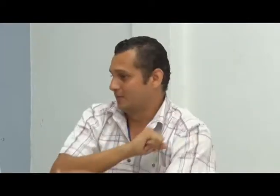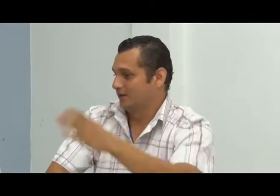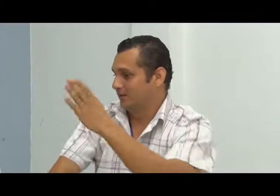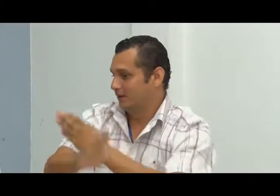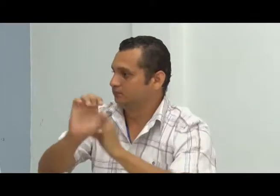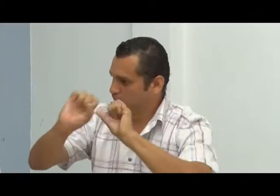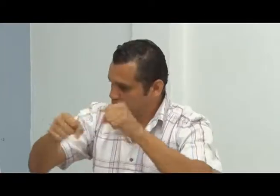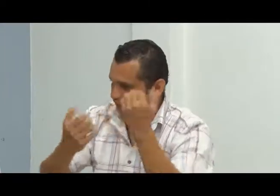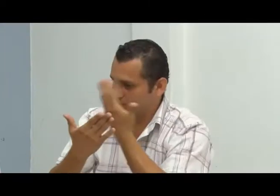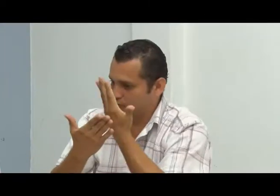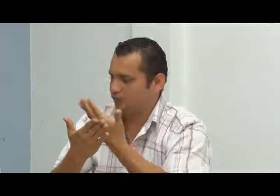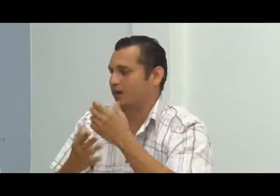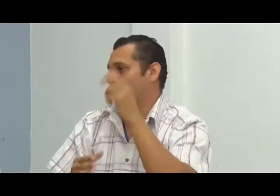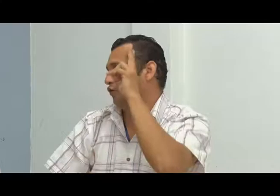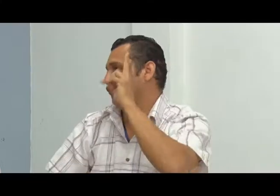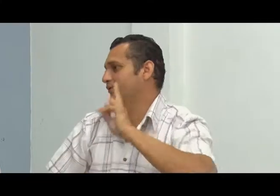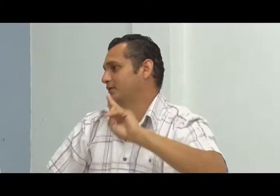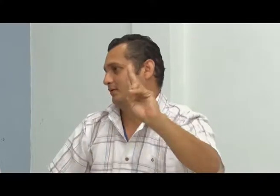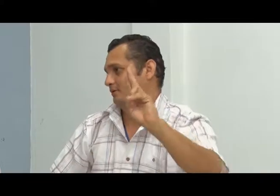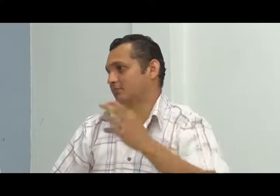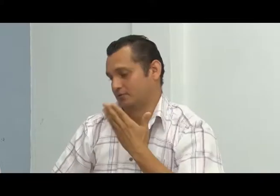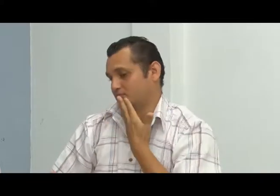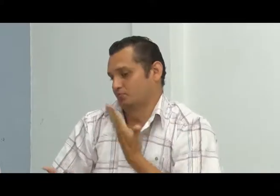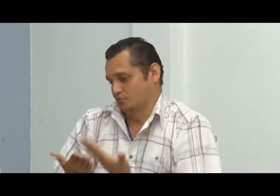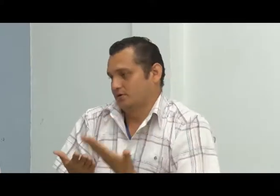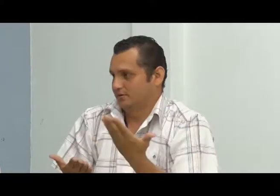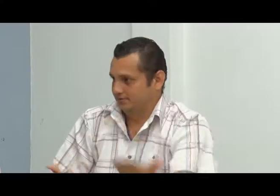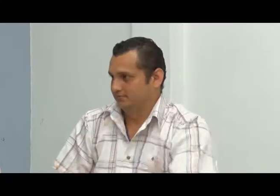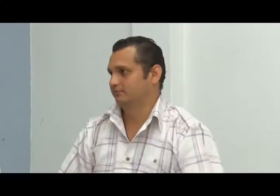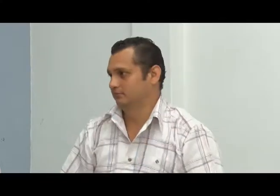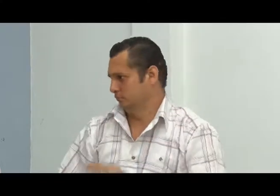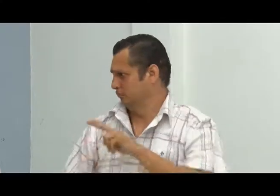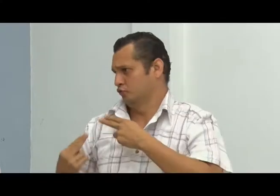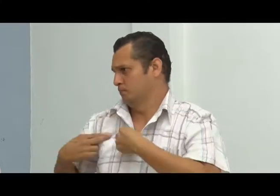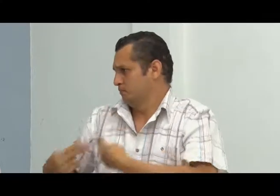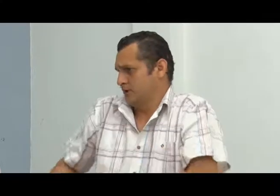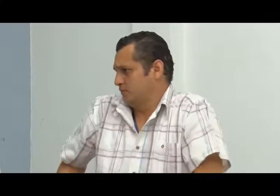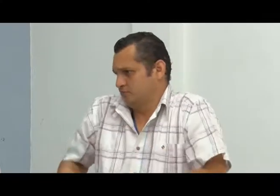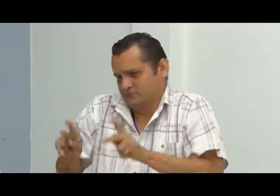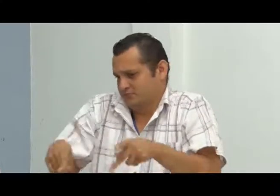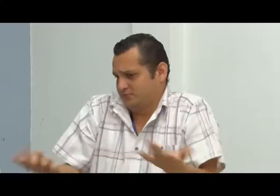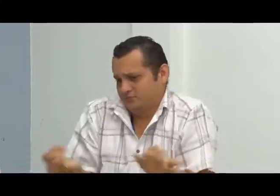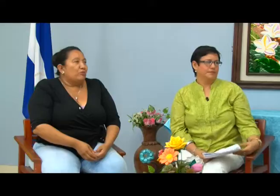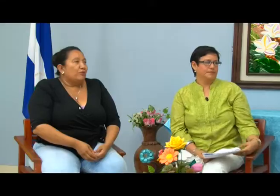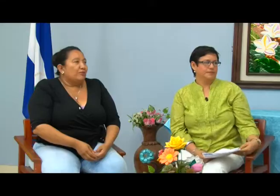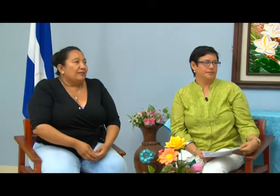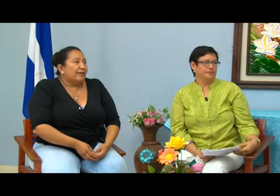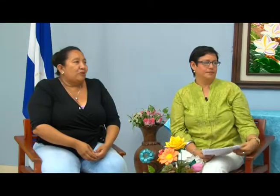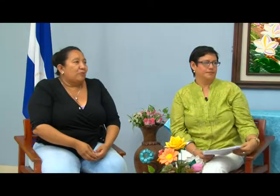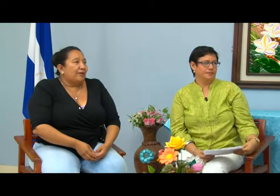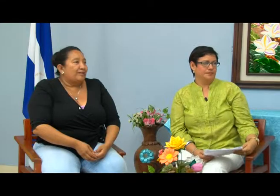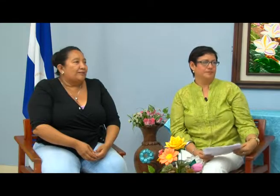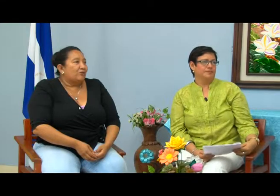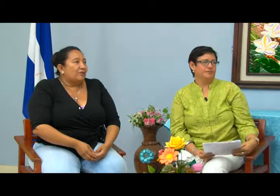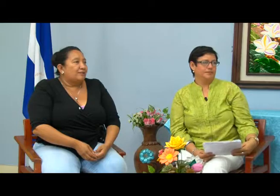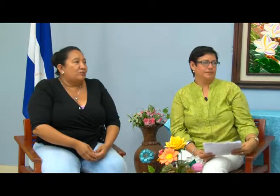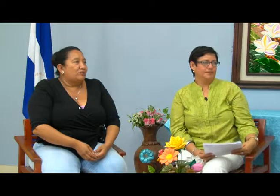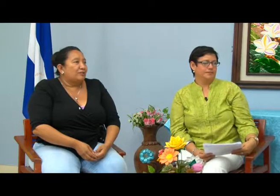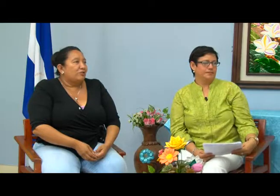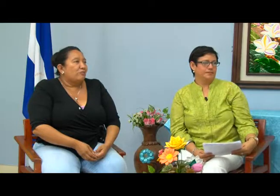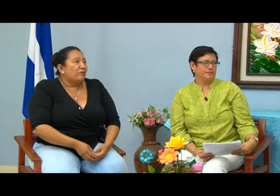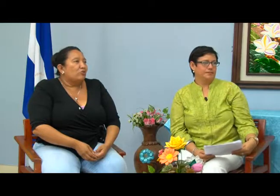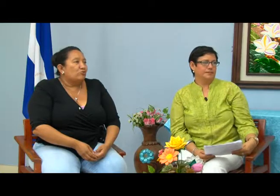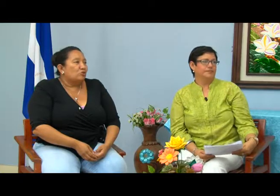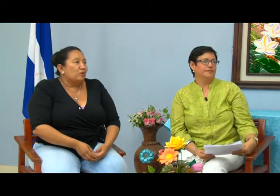ayudando a ellos y debo ayudarlos para ellos. Para que ellos también lleguen a la meta de la universidad. Que no importa, que ellos pueden desarrollarse